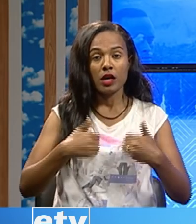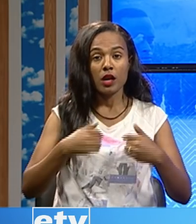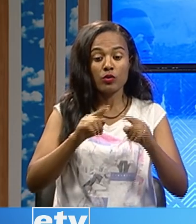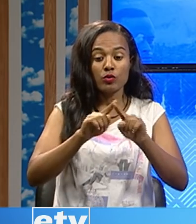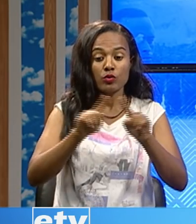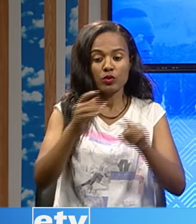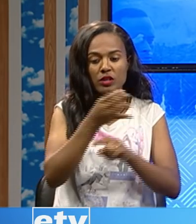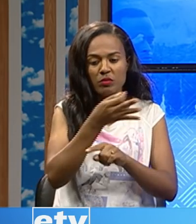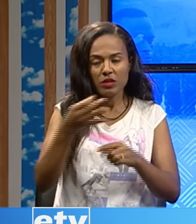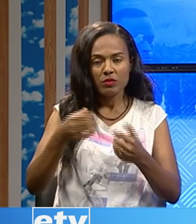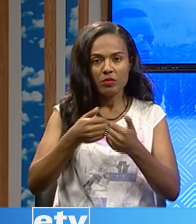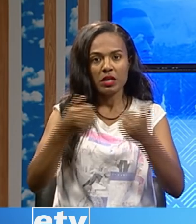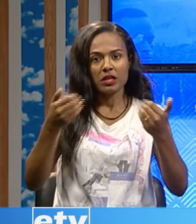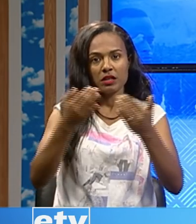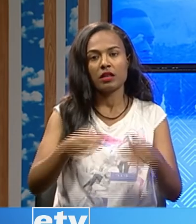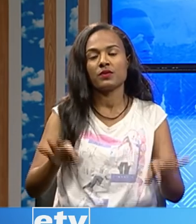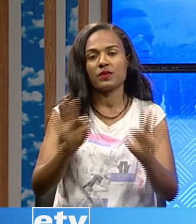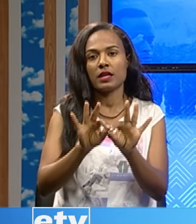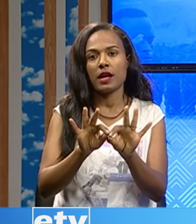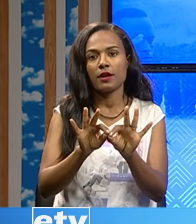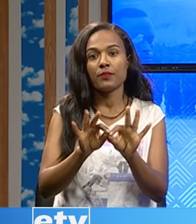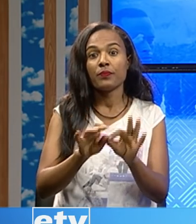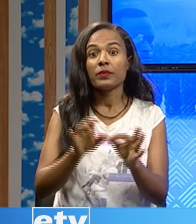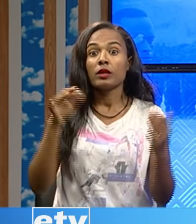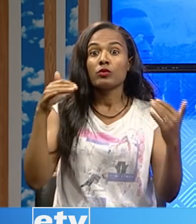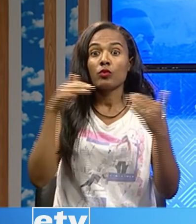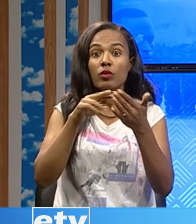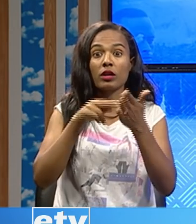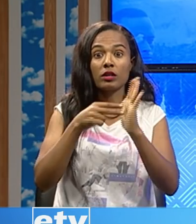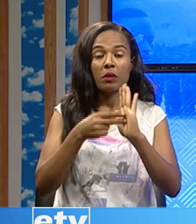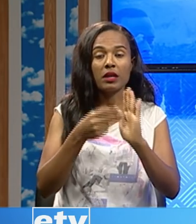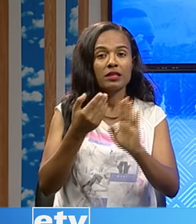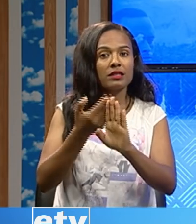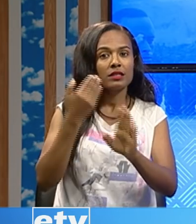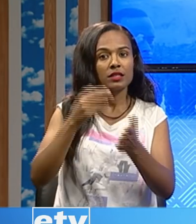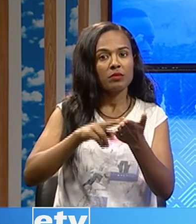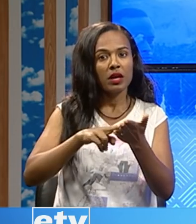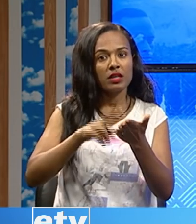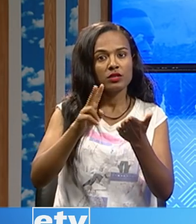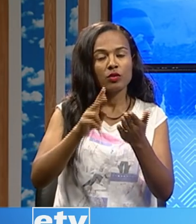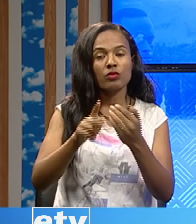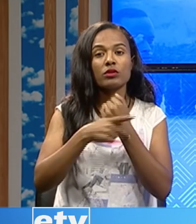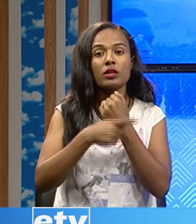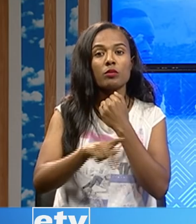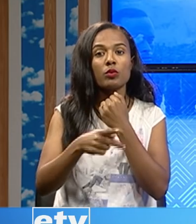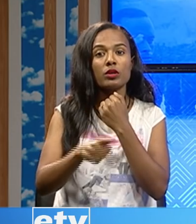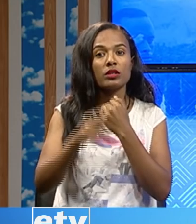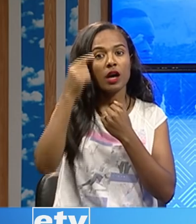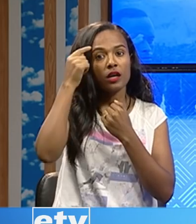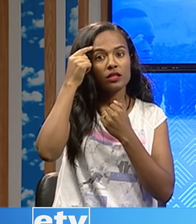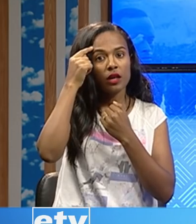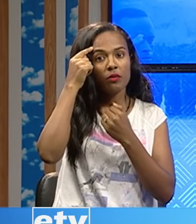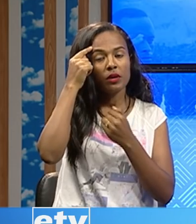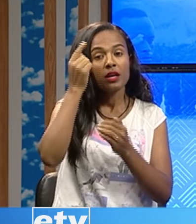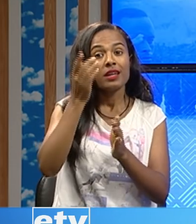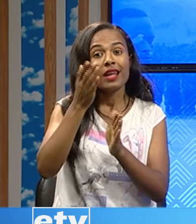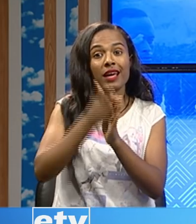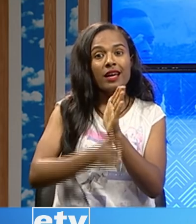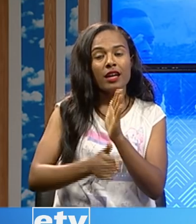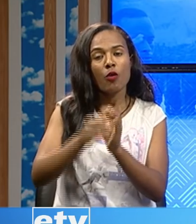በደንብ መለየት አስፈላጊ ነው። ጦርነት ማለት ቅድም ያነሳሁትን የፖለቲካ ልሳቤ እንዳይከናወን ማክሸፍ ማለት